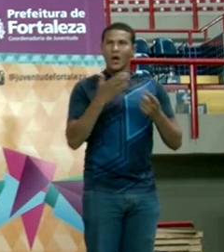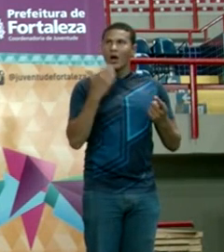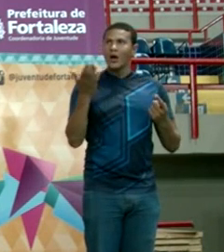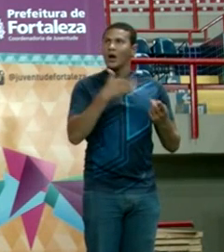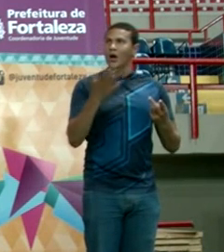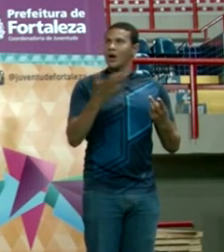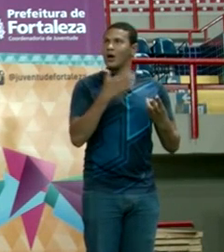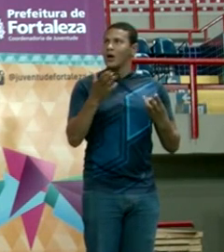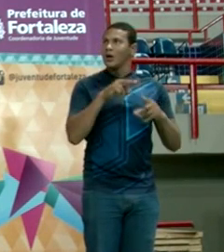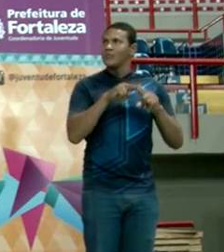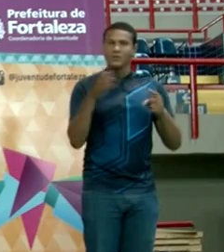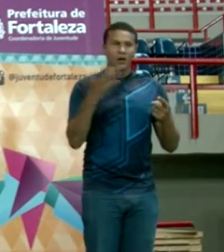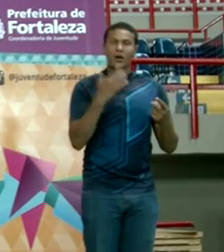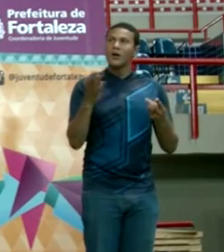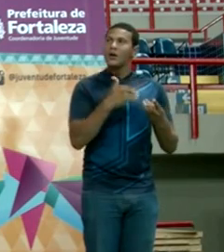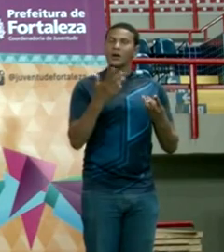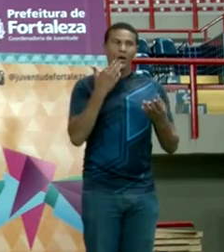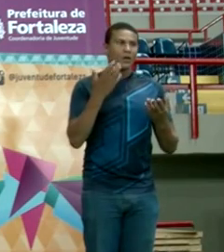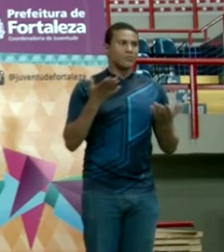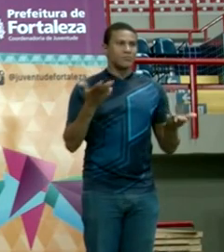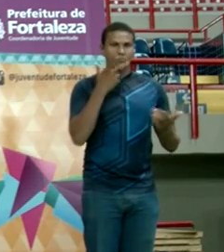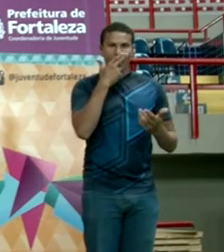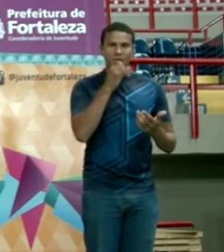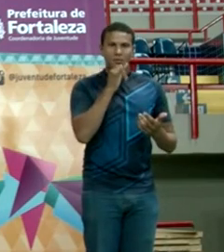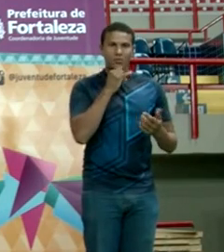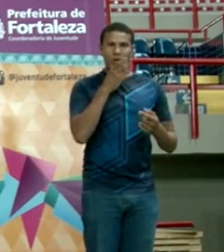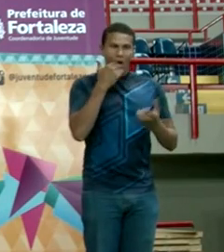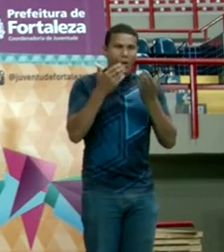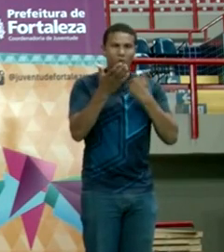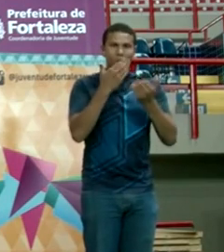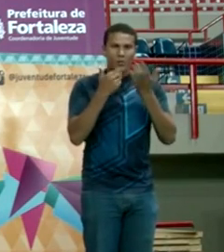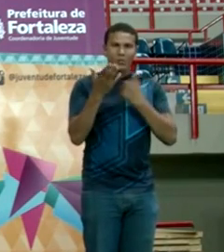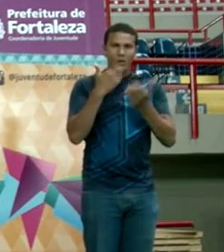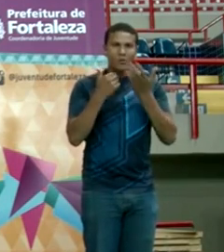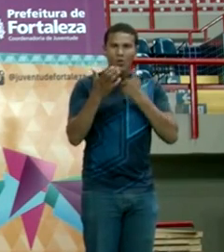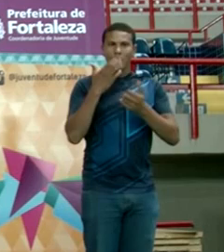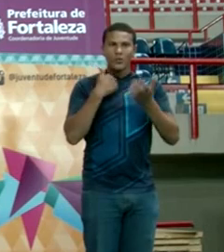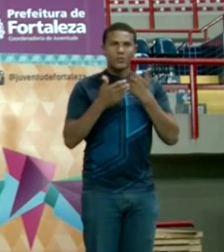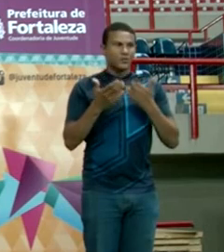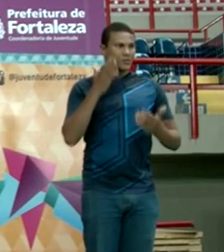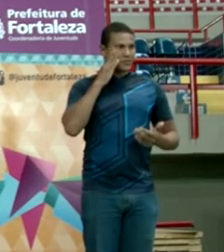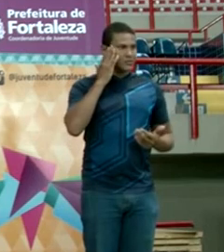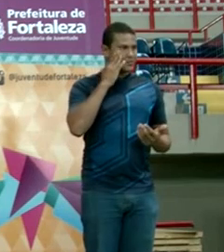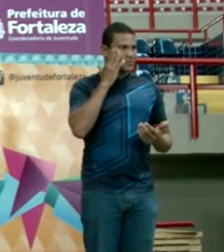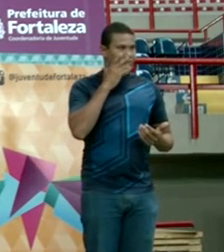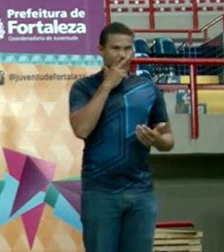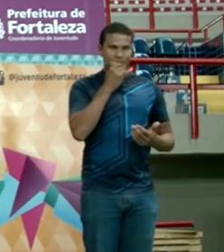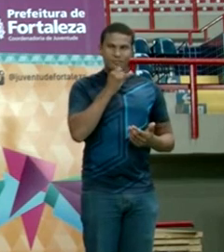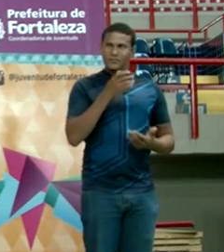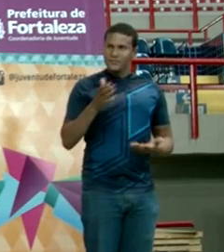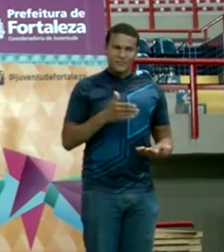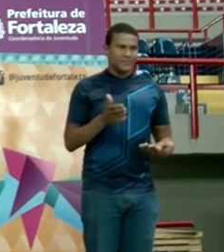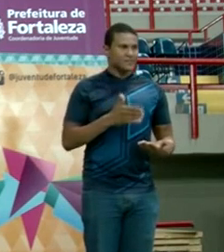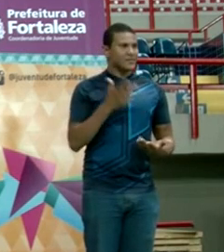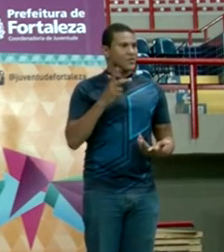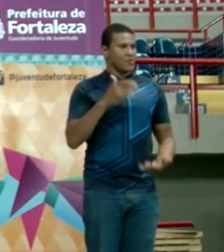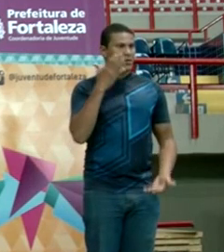Diz, calabresa, não sei o que, bote. 1 ou 2, vá botando. Não sacanhe não, não sacanhe